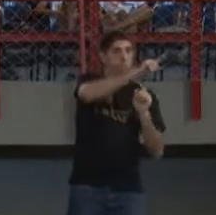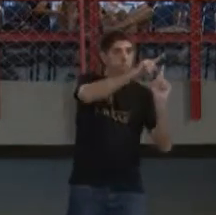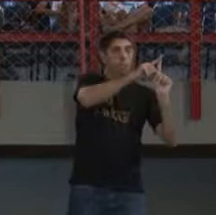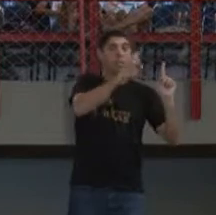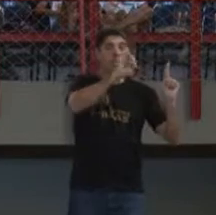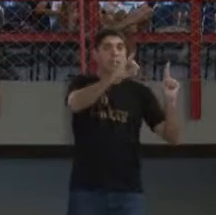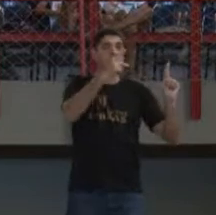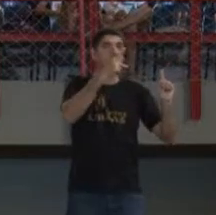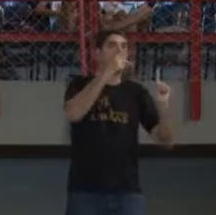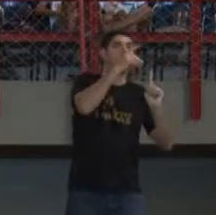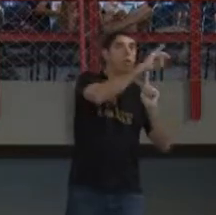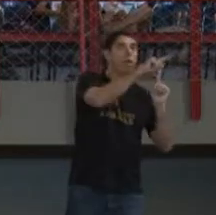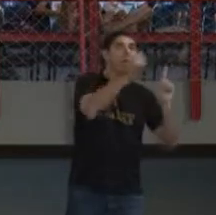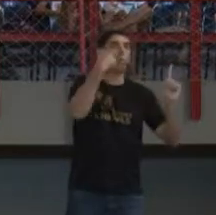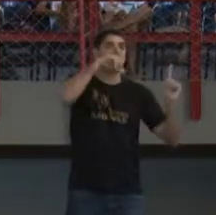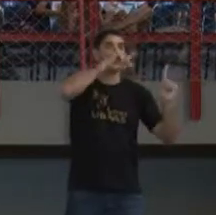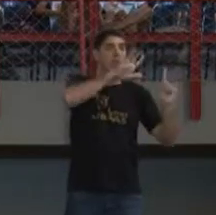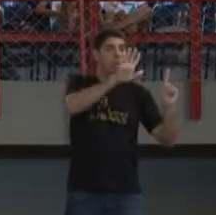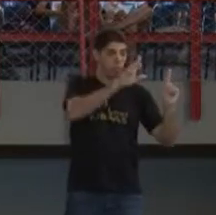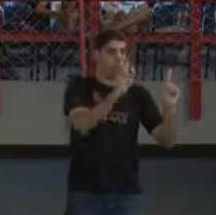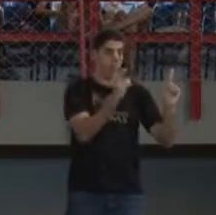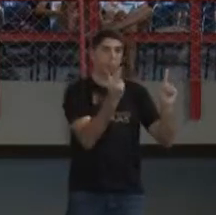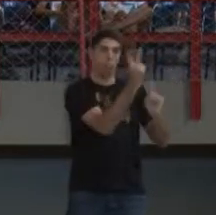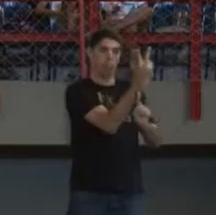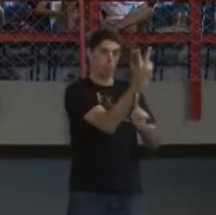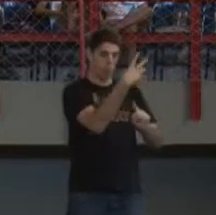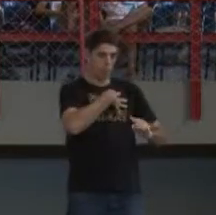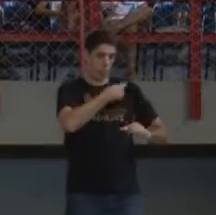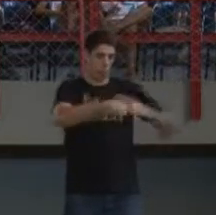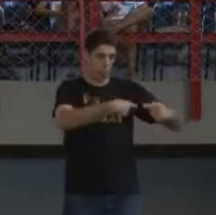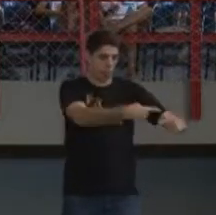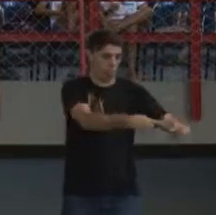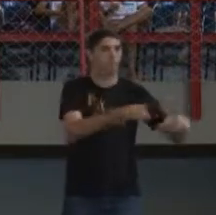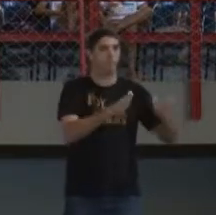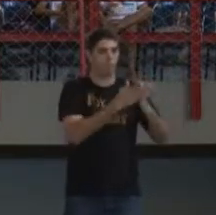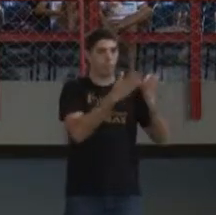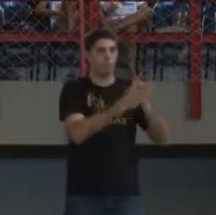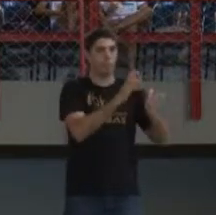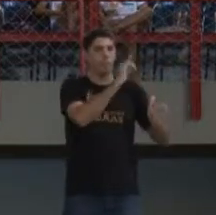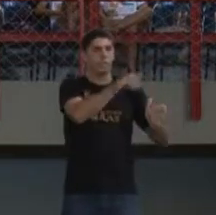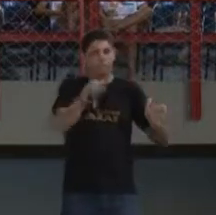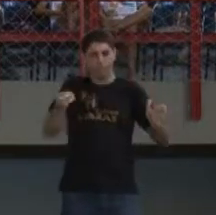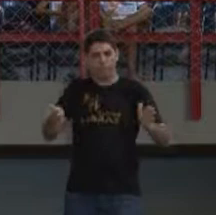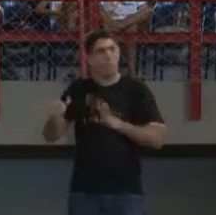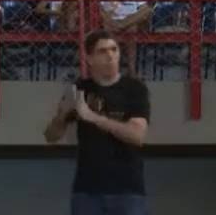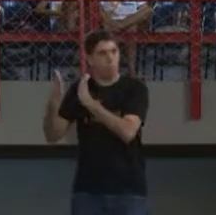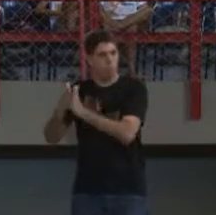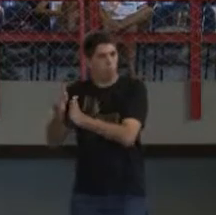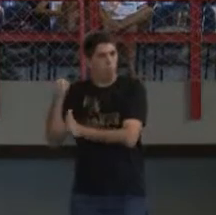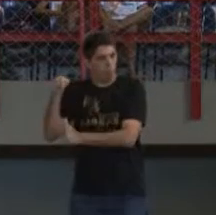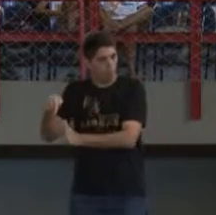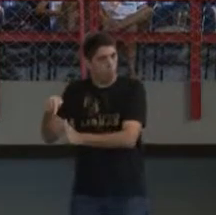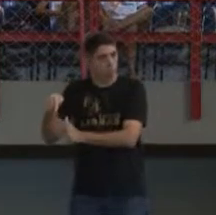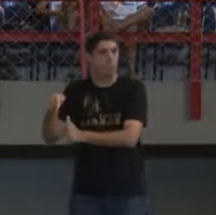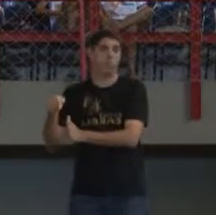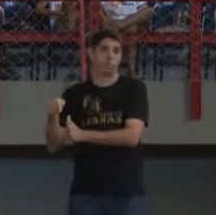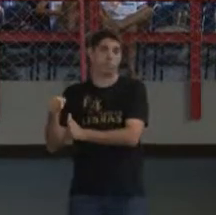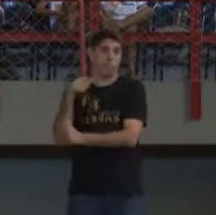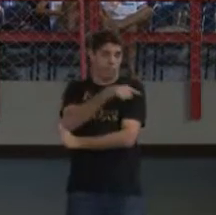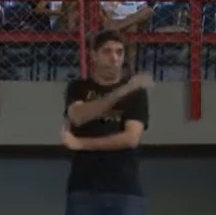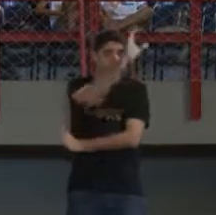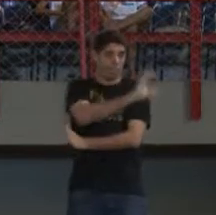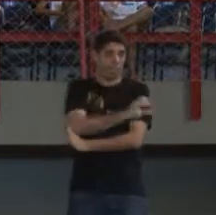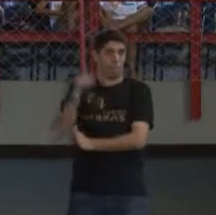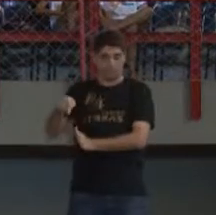e mãe. Então, se ela for uma pobre, mesmo que ele seja cidadão, esse menino é pobre. E ele é o